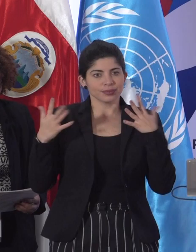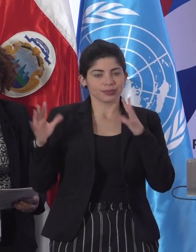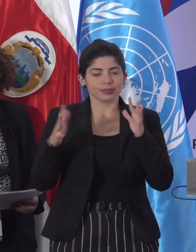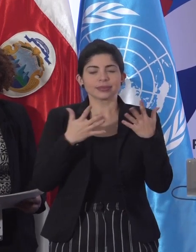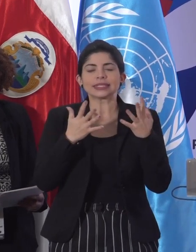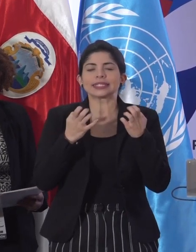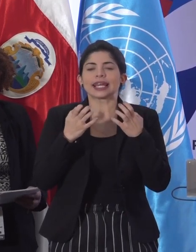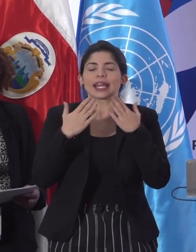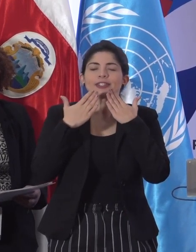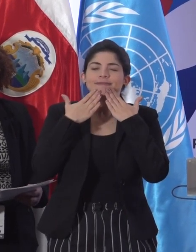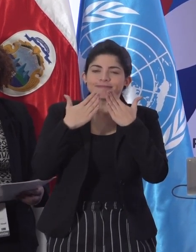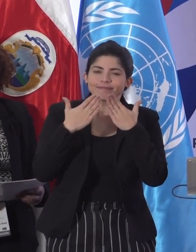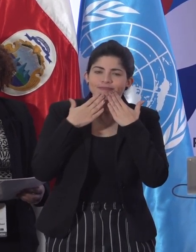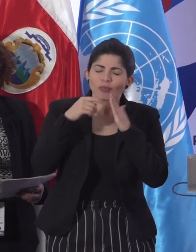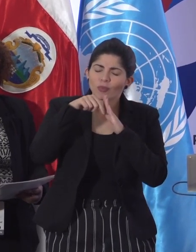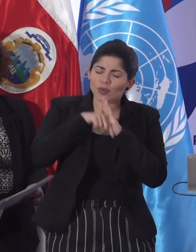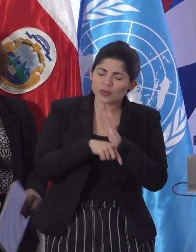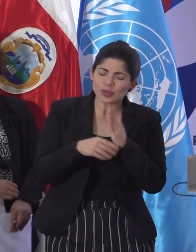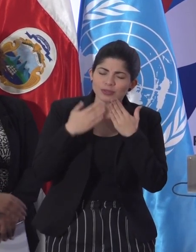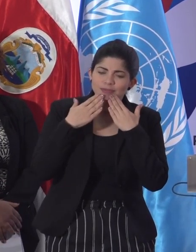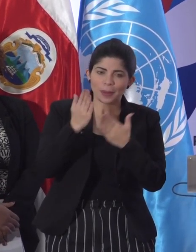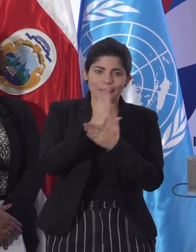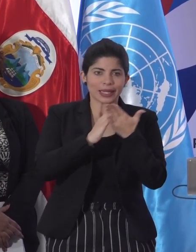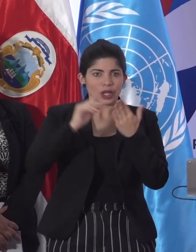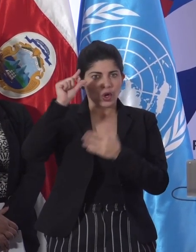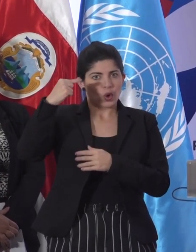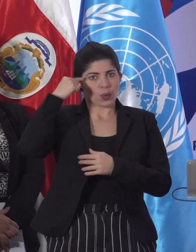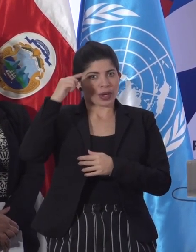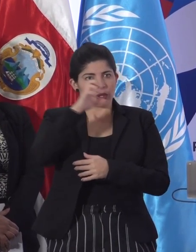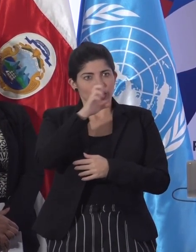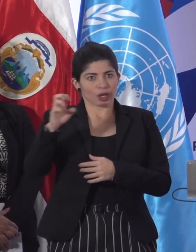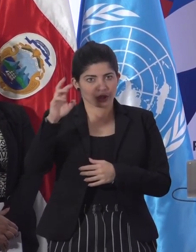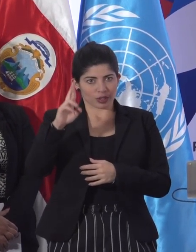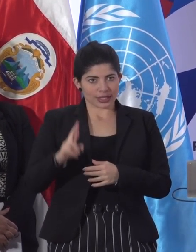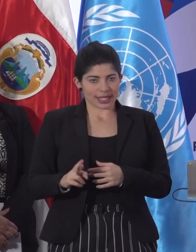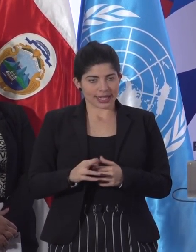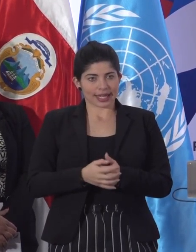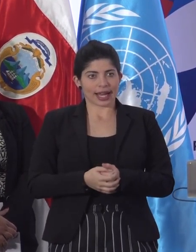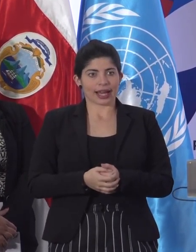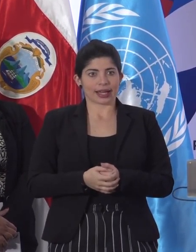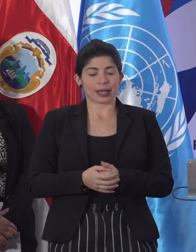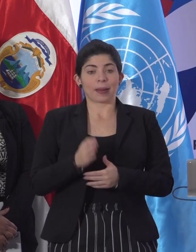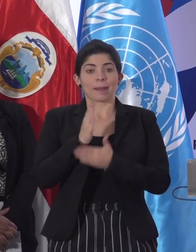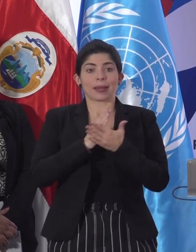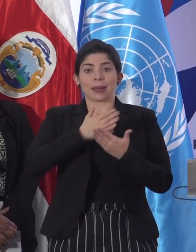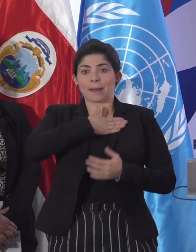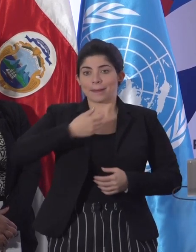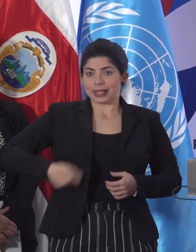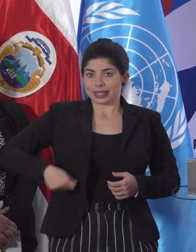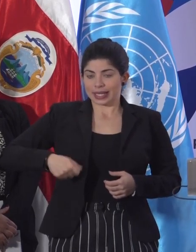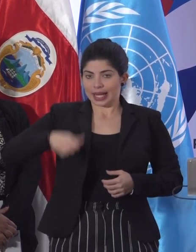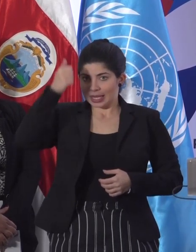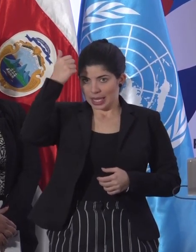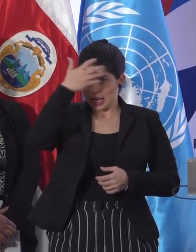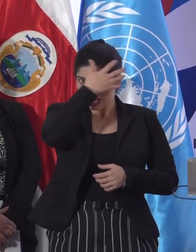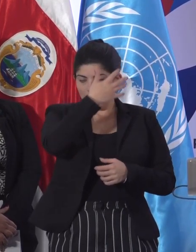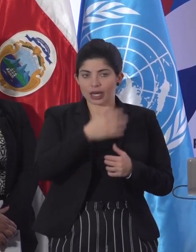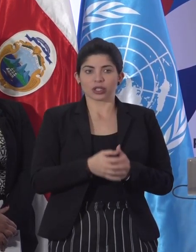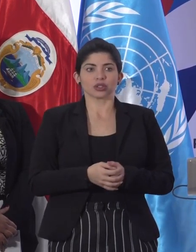Quiero agradecer profundamente en nombre del gobierno de Costa Rica y del presidente Carlos Alvarado